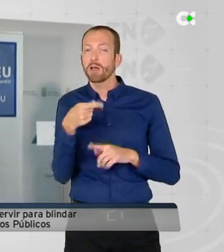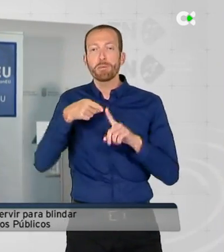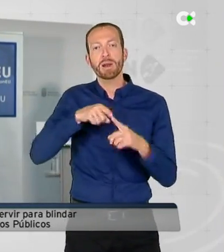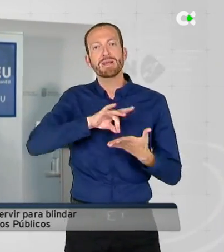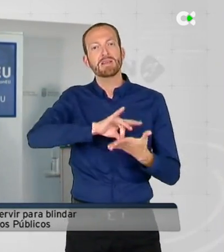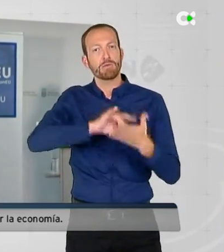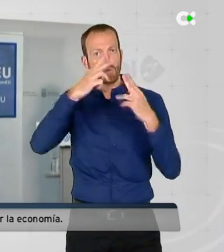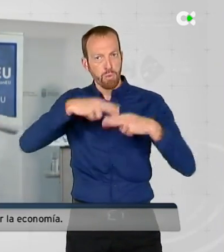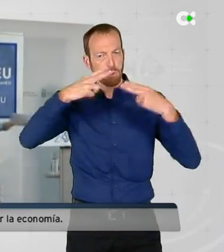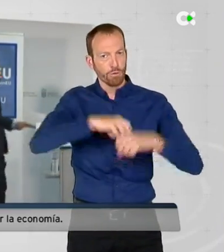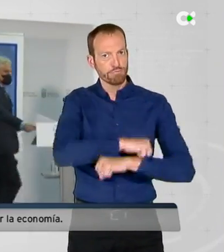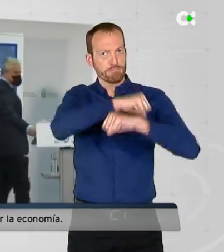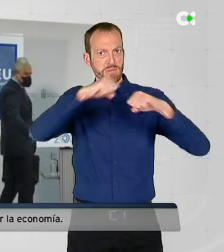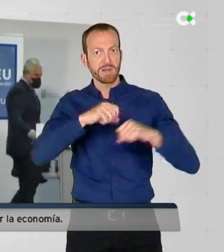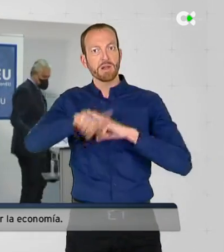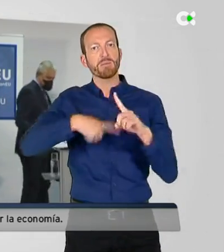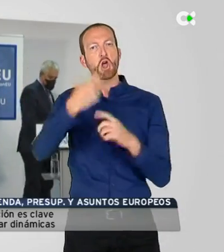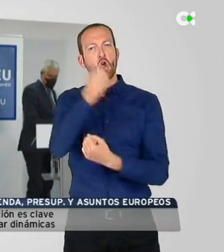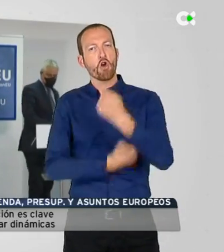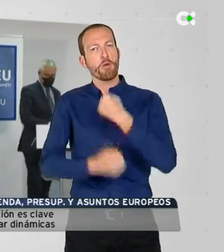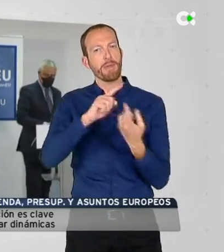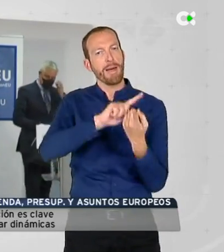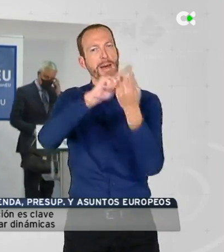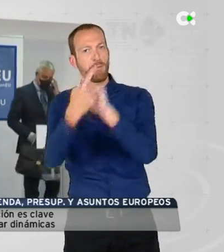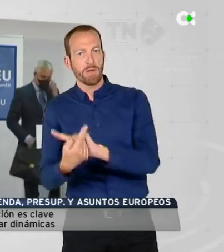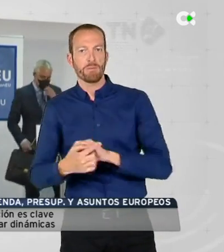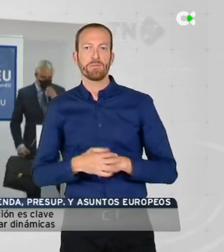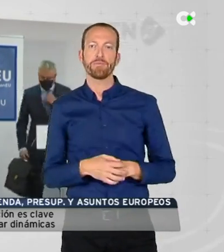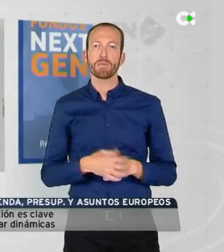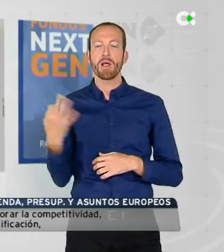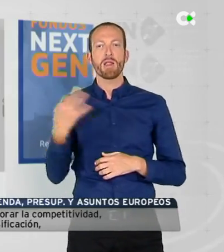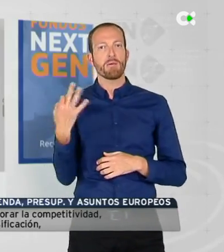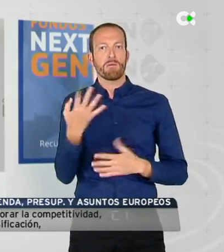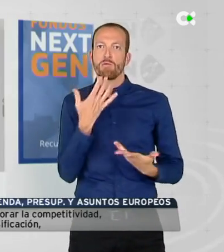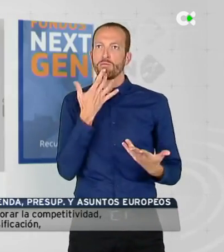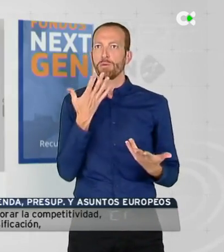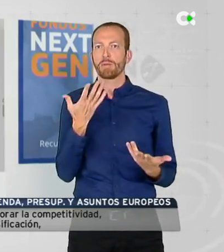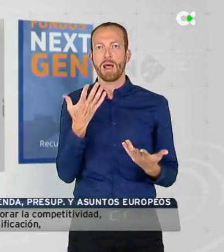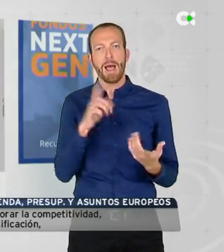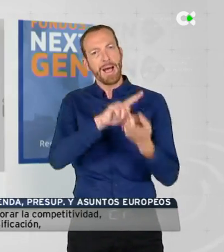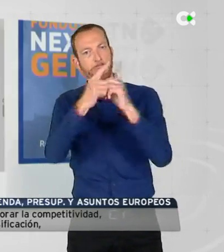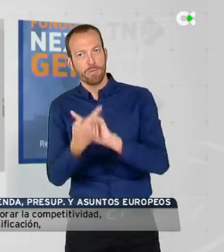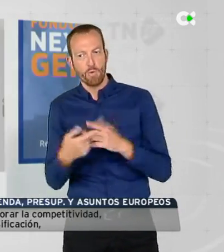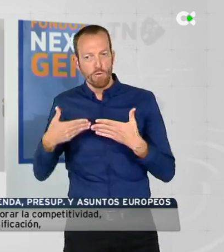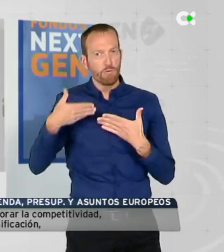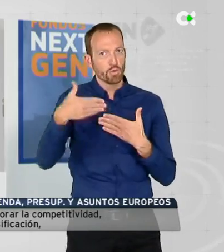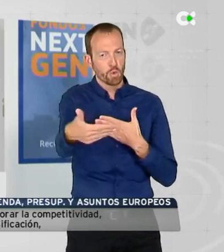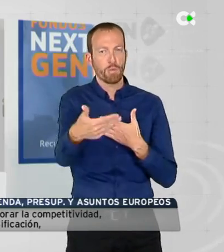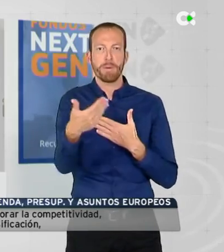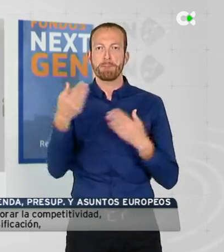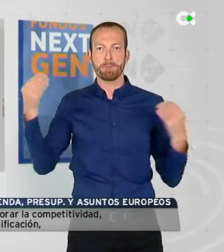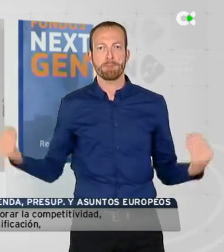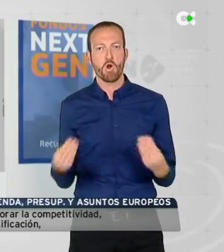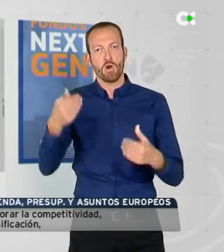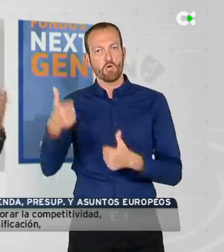los servicios públicos y transformar la economía. La orientación es clave para cambiar dinámica que nos permitan mejorar